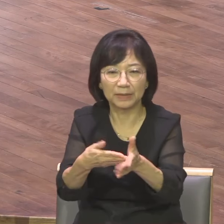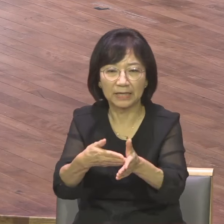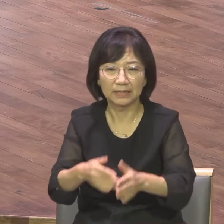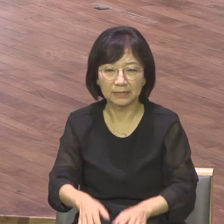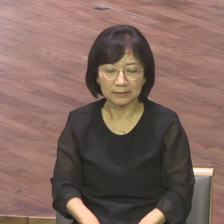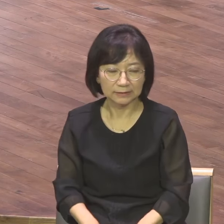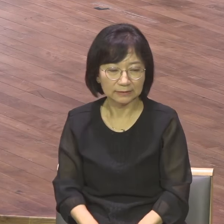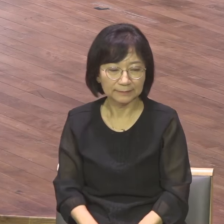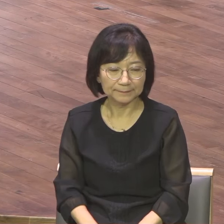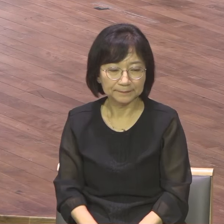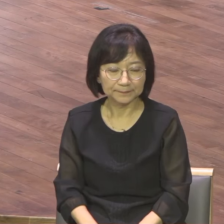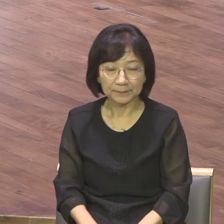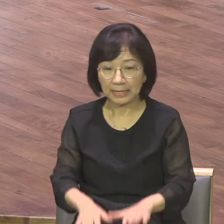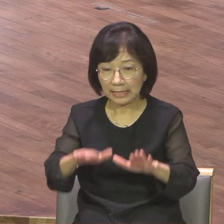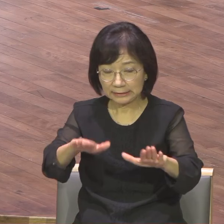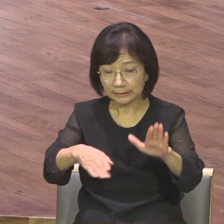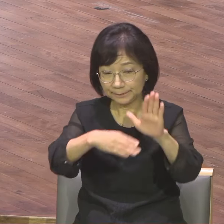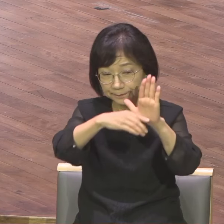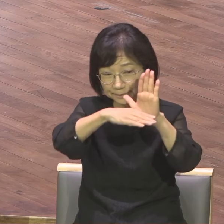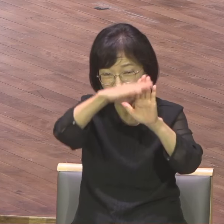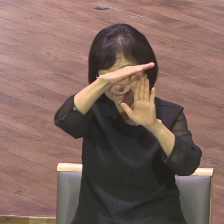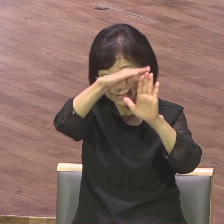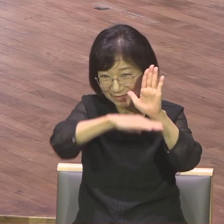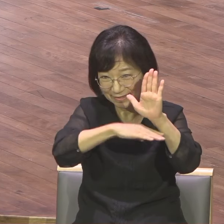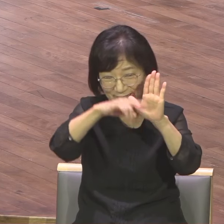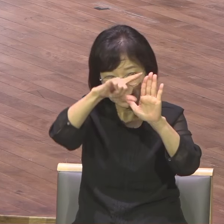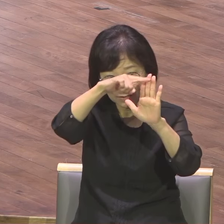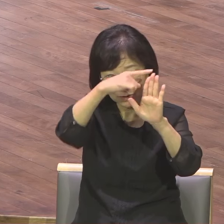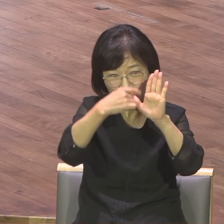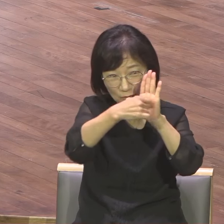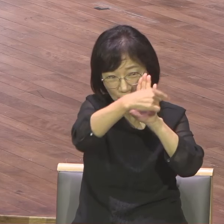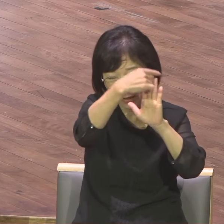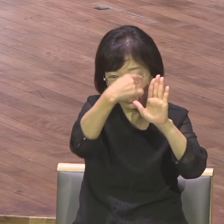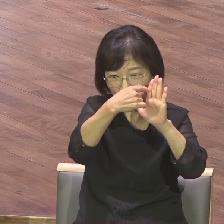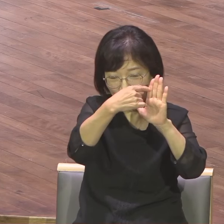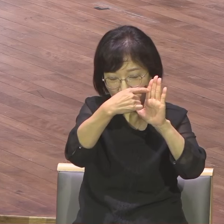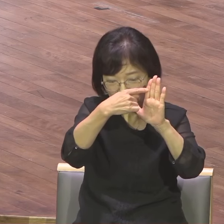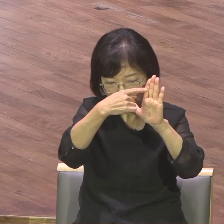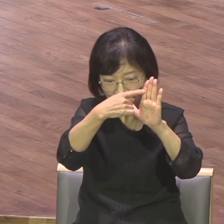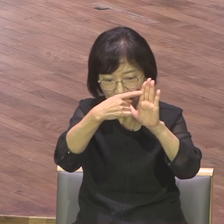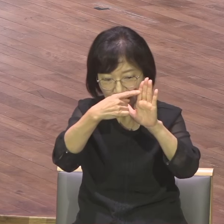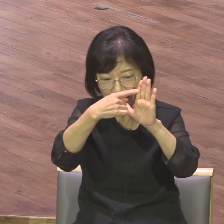한마디로 지금 북이스라엘이 시리아와 연합해서 쳐들어오는 이거